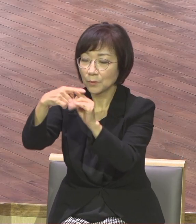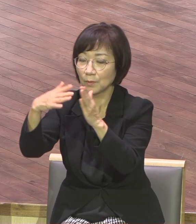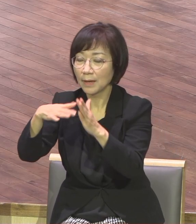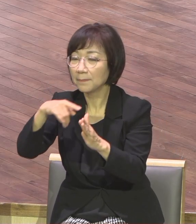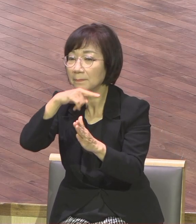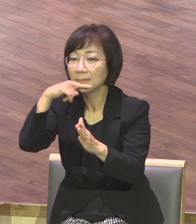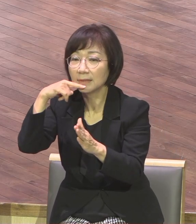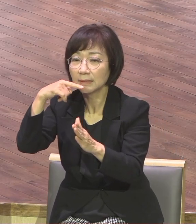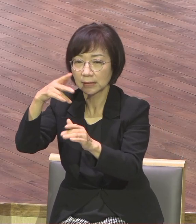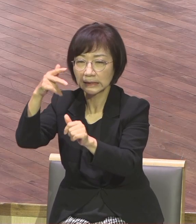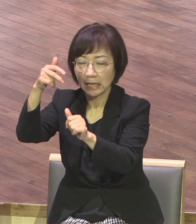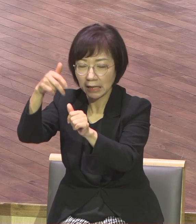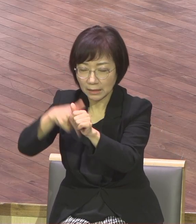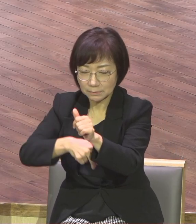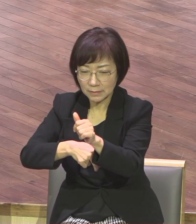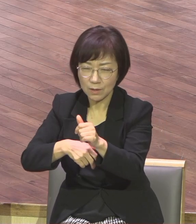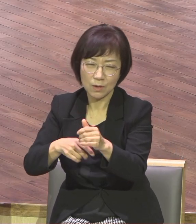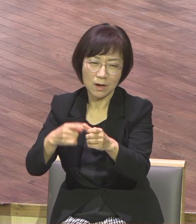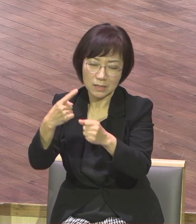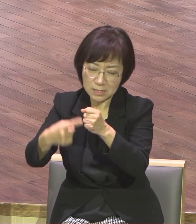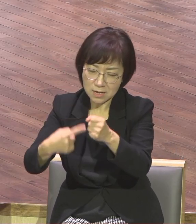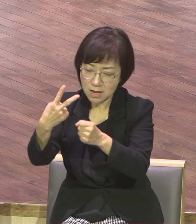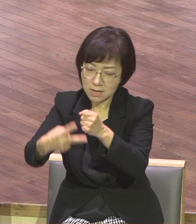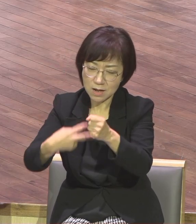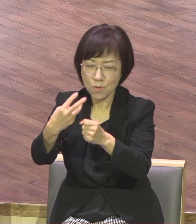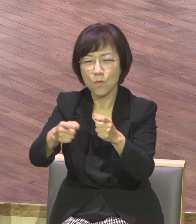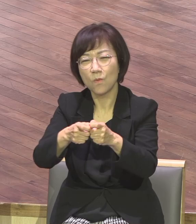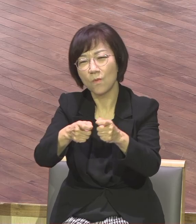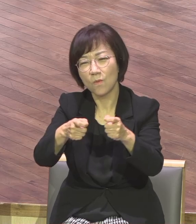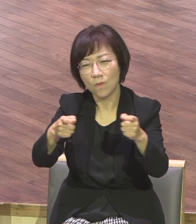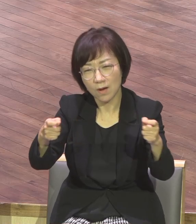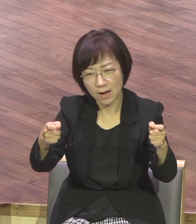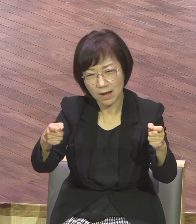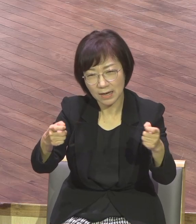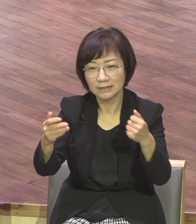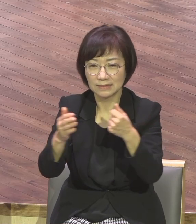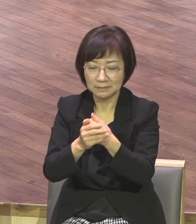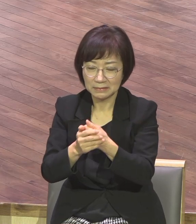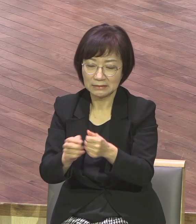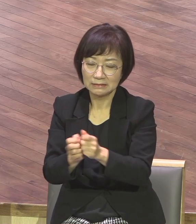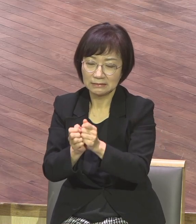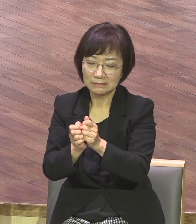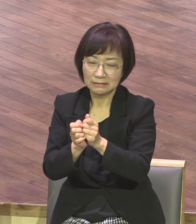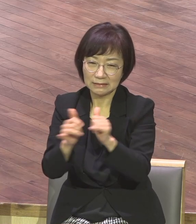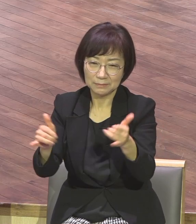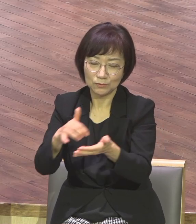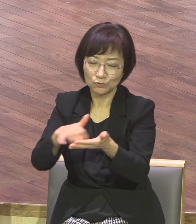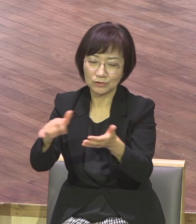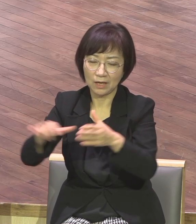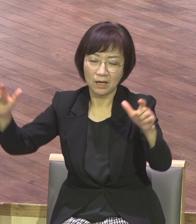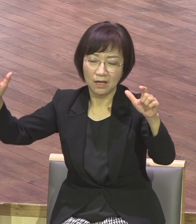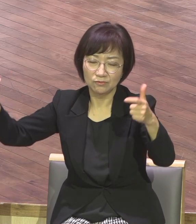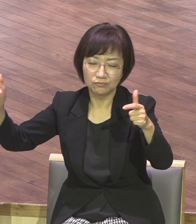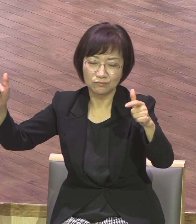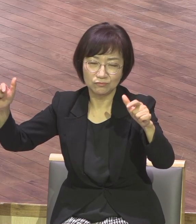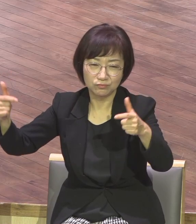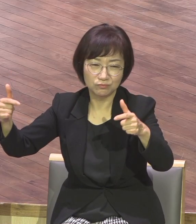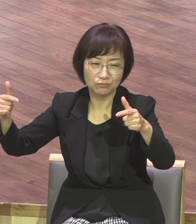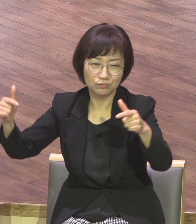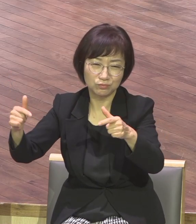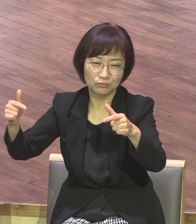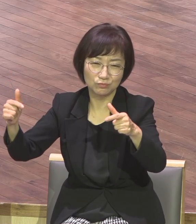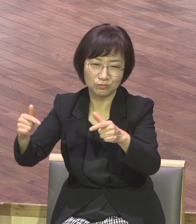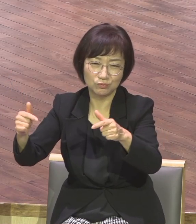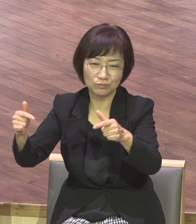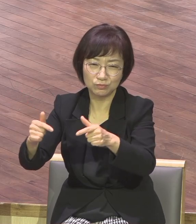해오다 보니까 많은 분들이 그냥 도태가 됐단 말이에요. 제가 볼 때마다 너무 마음이